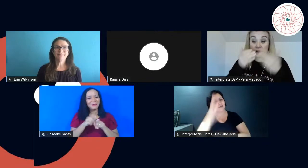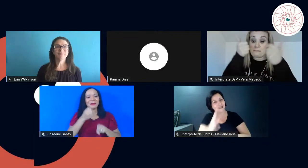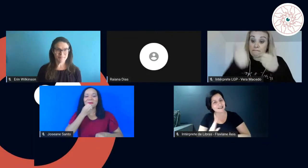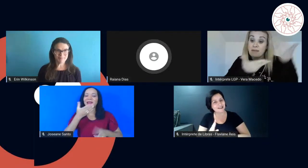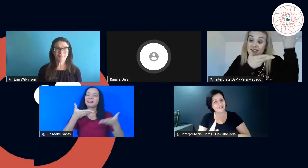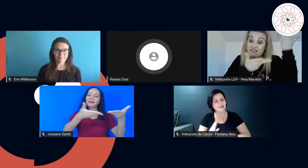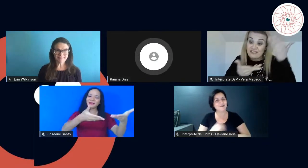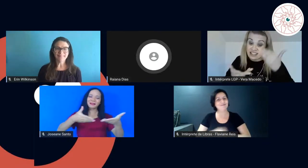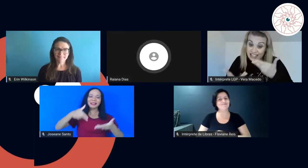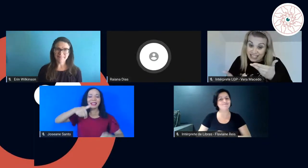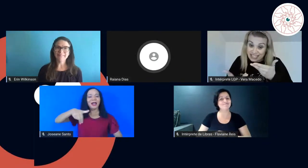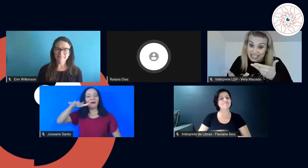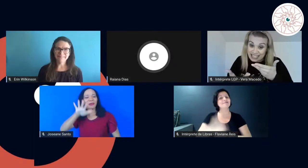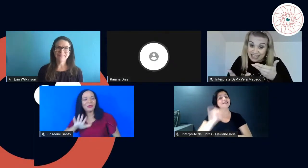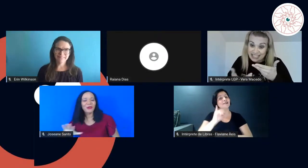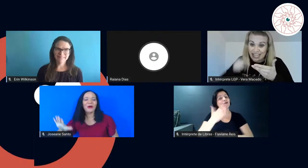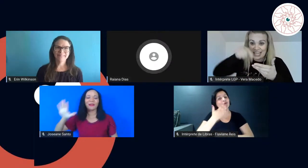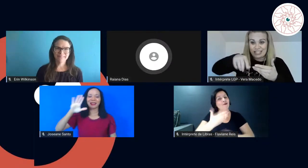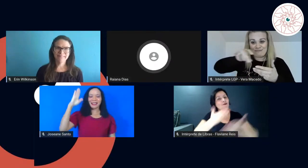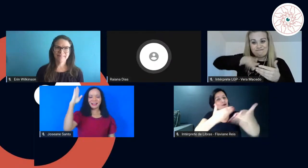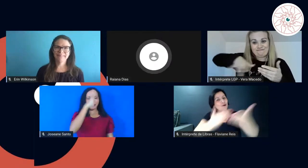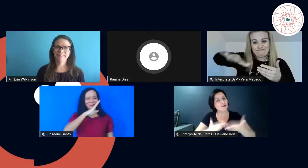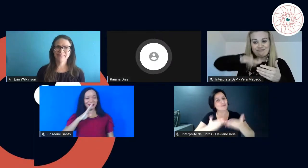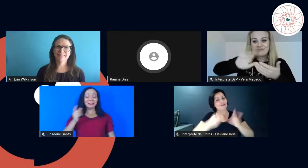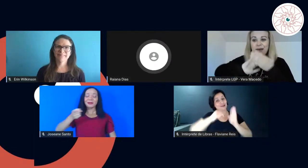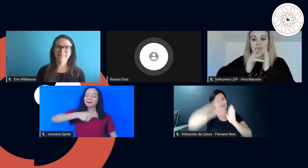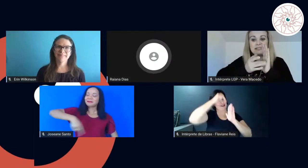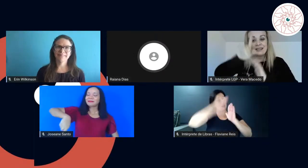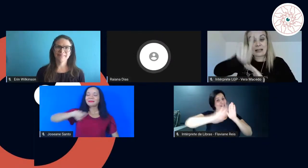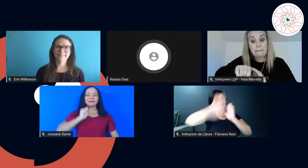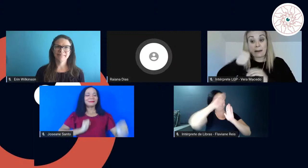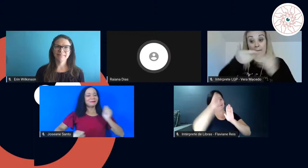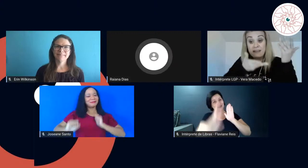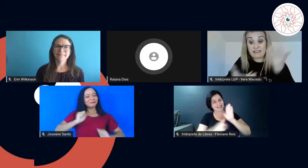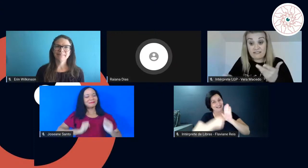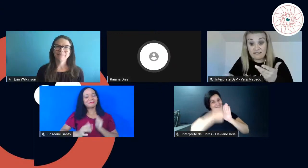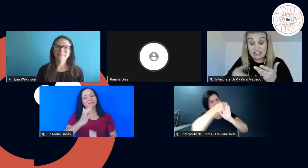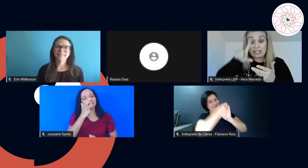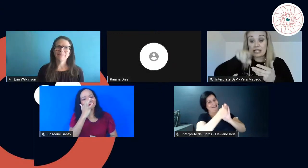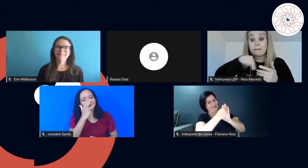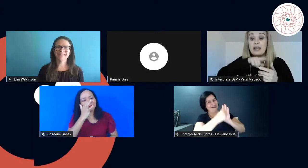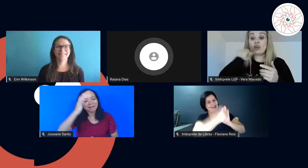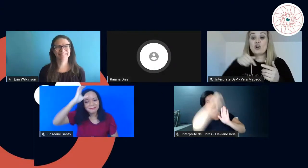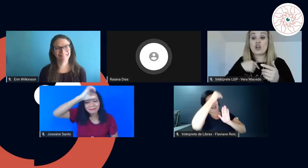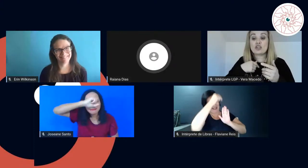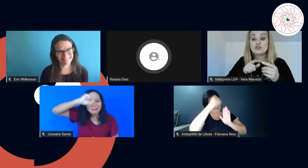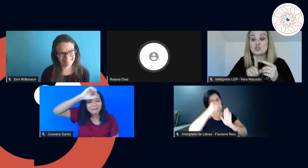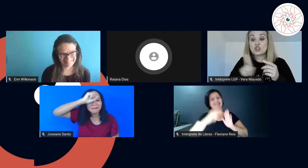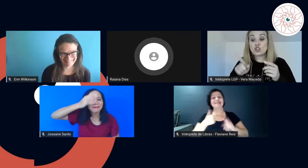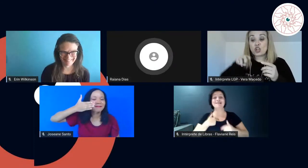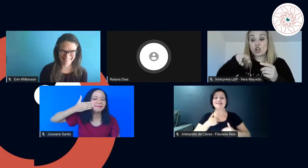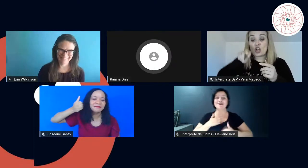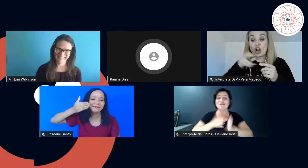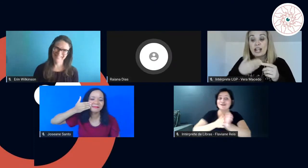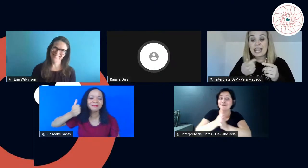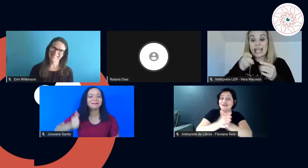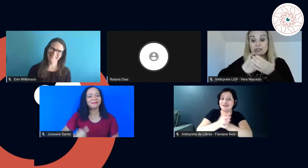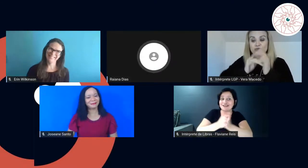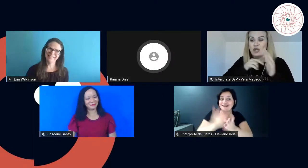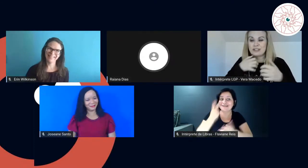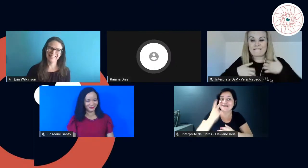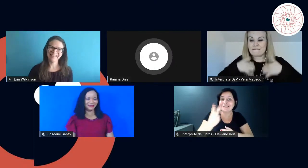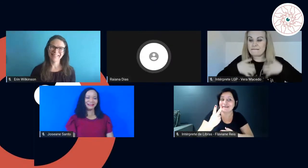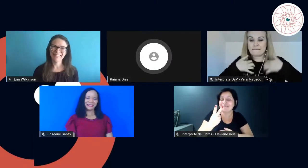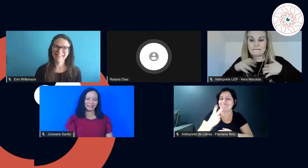bem-vinda ao solo brasileiro e também seja muito bem-vinda aqui em nosso Nordeste. Nós estamos ansiosos em